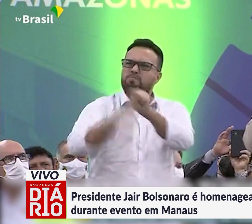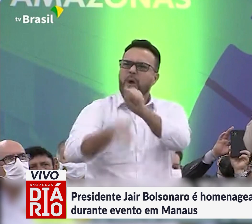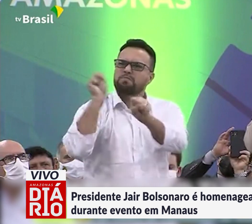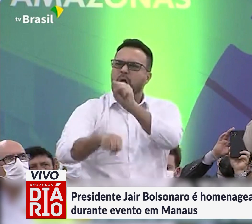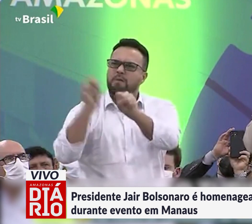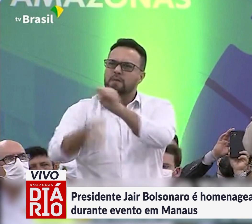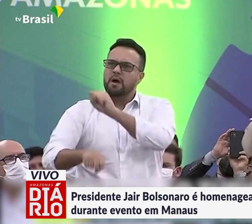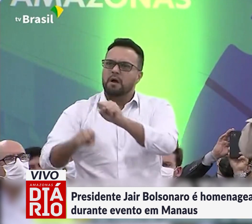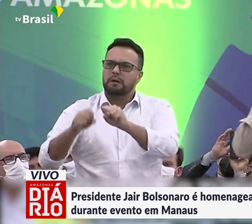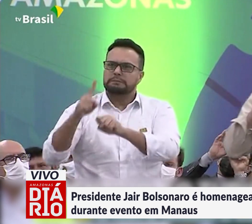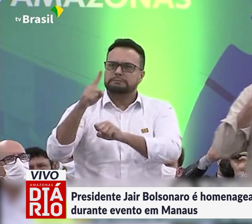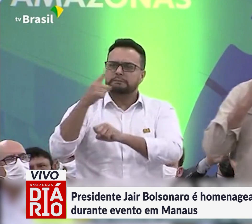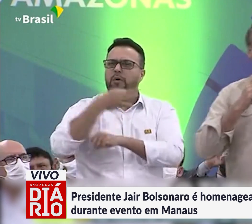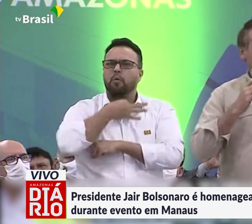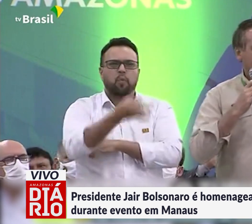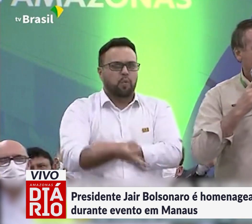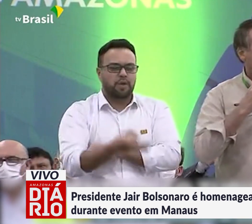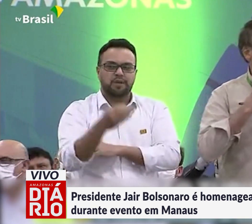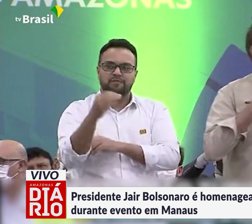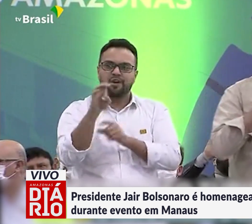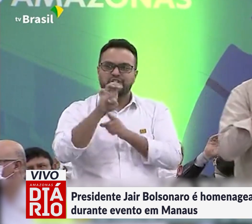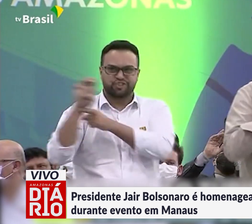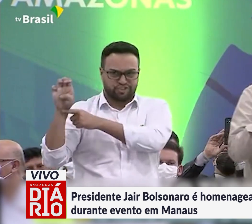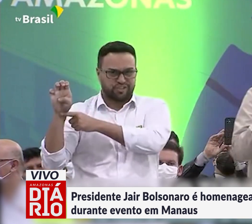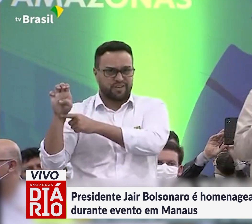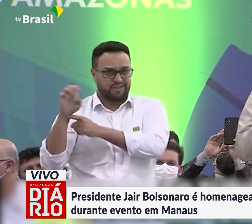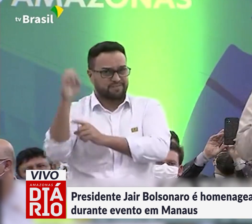esquerda brasileira.